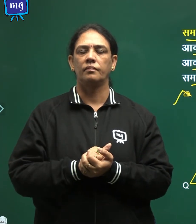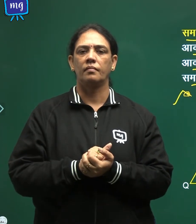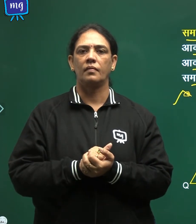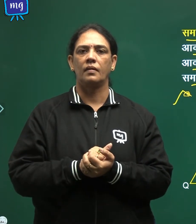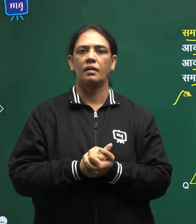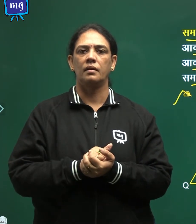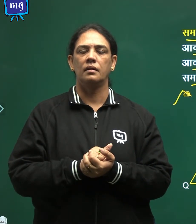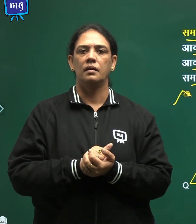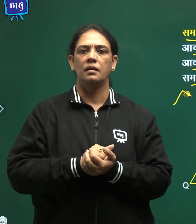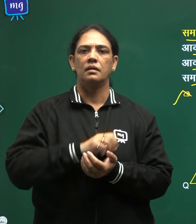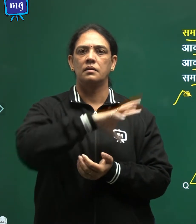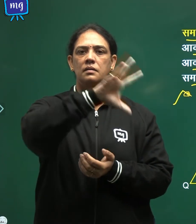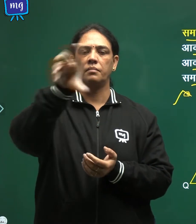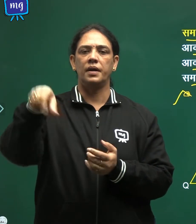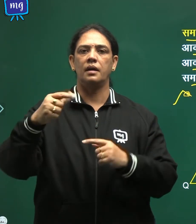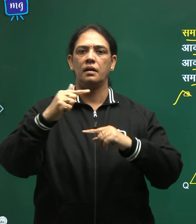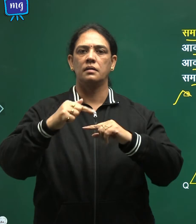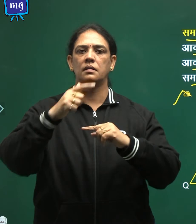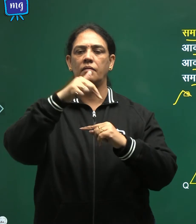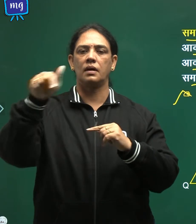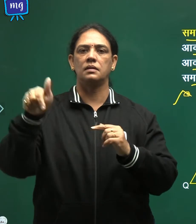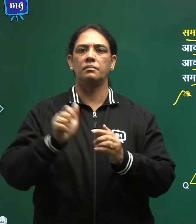सभी सर्वांग सम